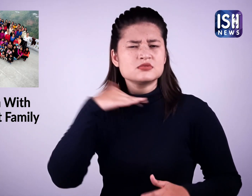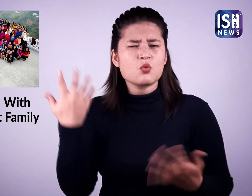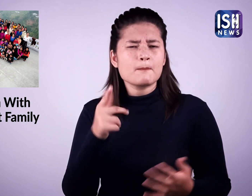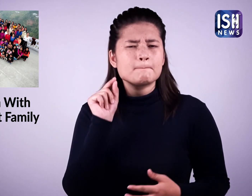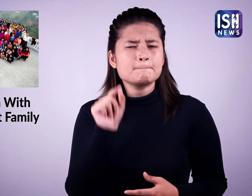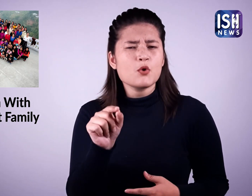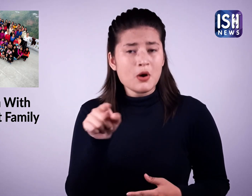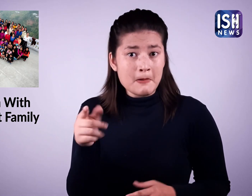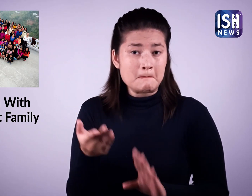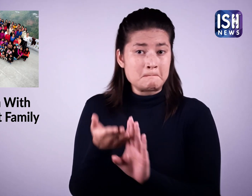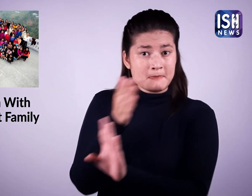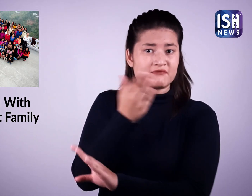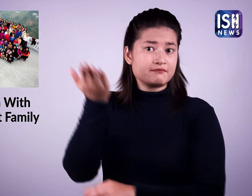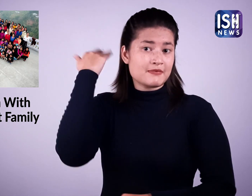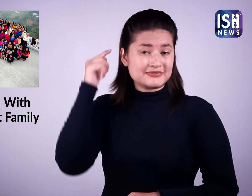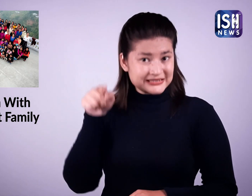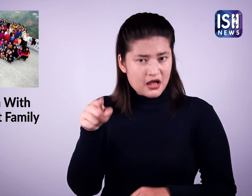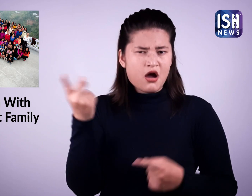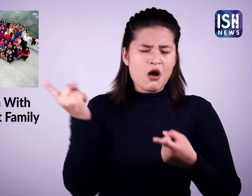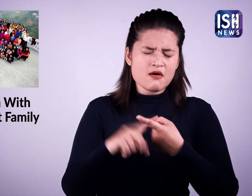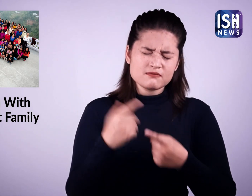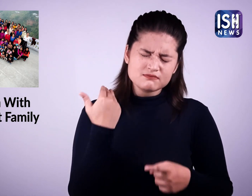जियोना मदु में और उच्चर अप्तचाप से पीड़ित थे